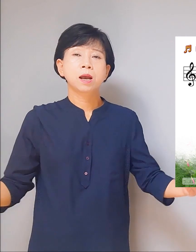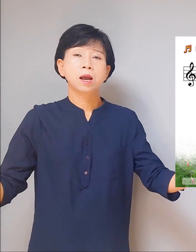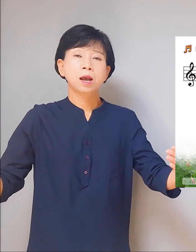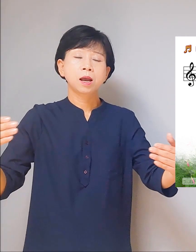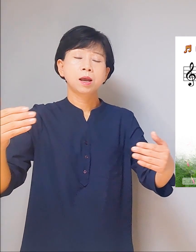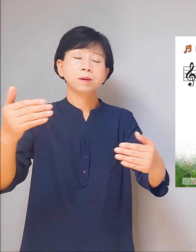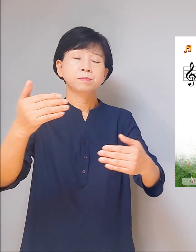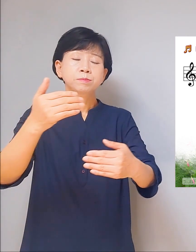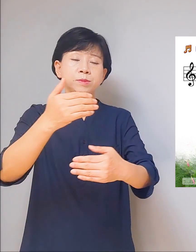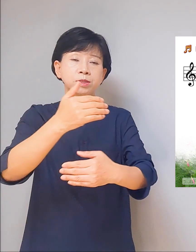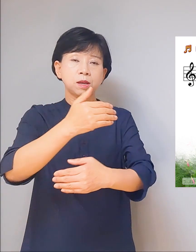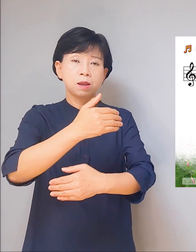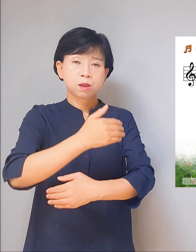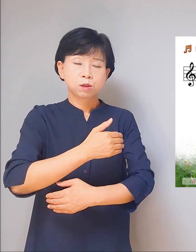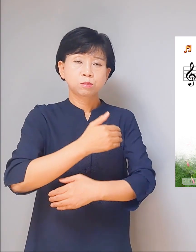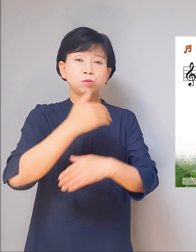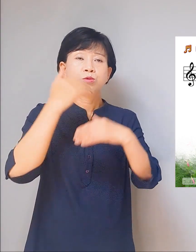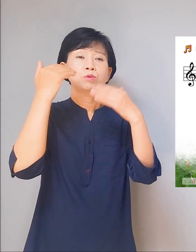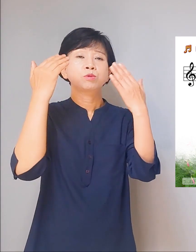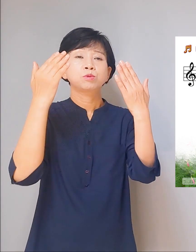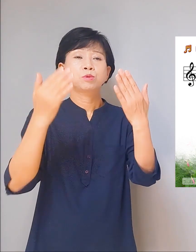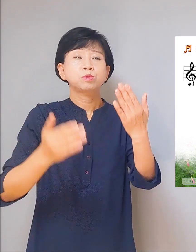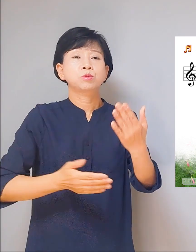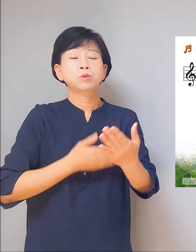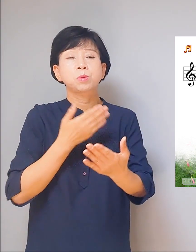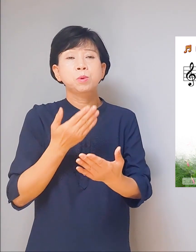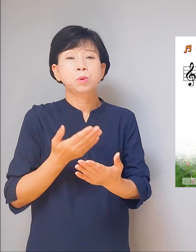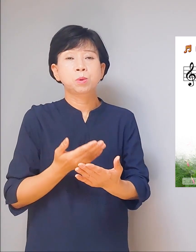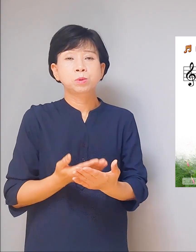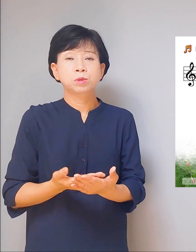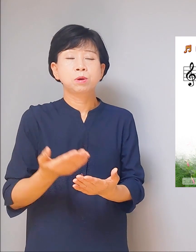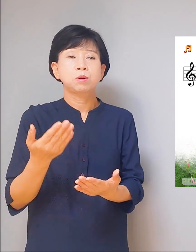고이 감사